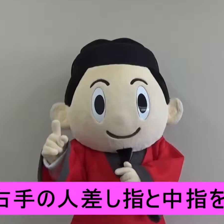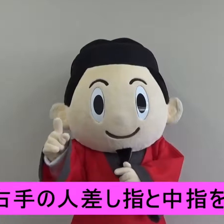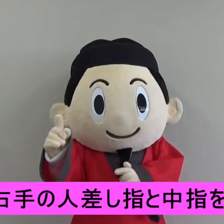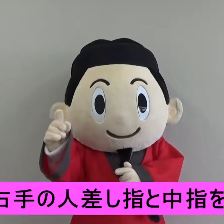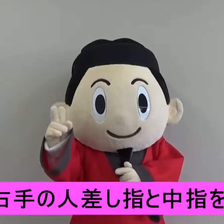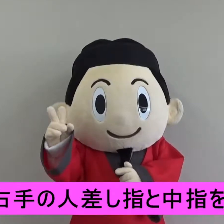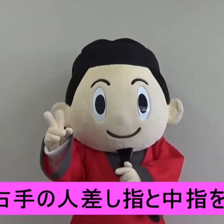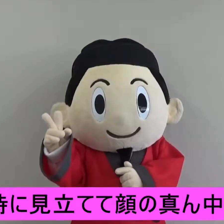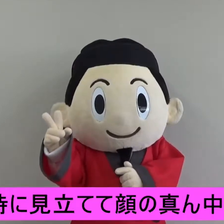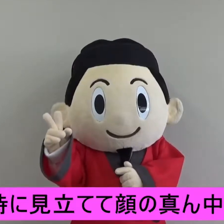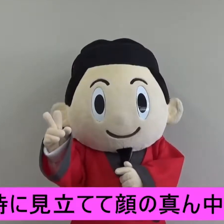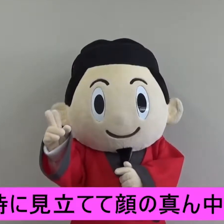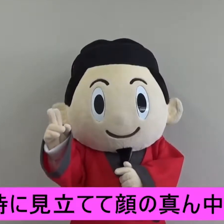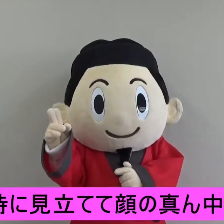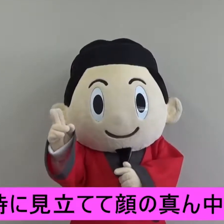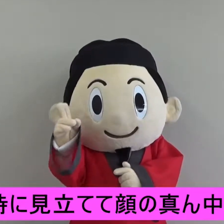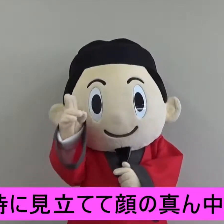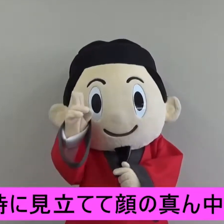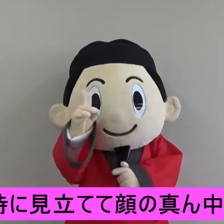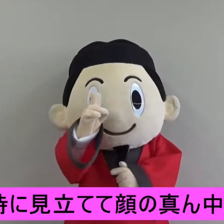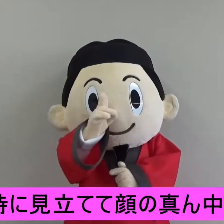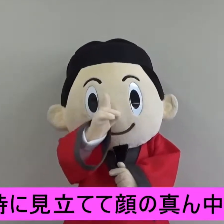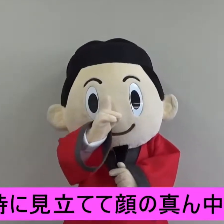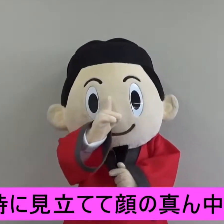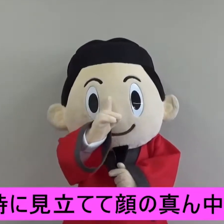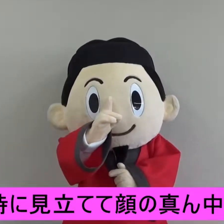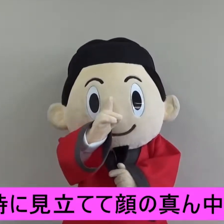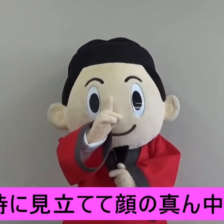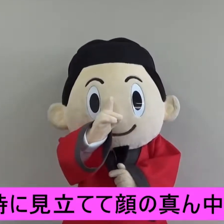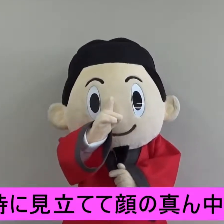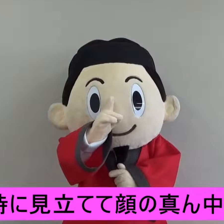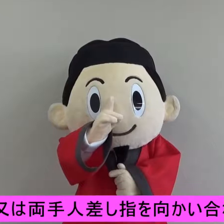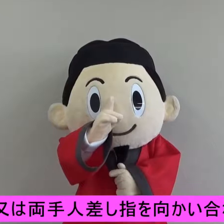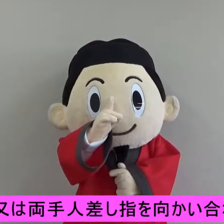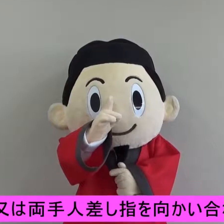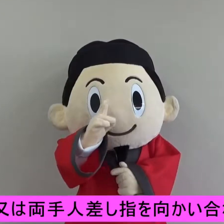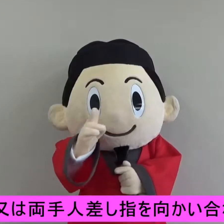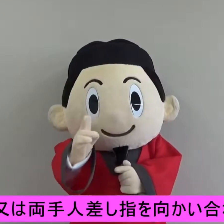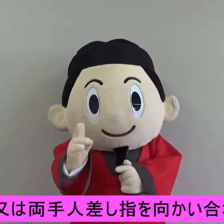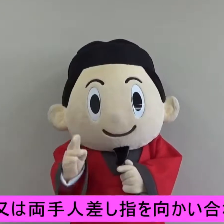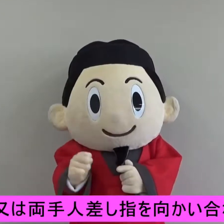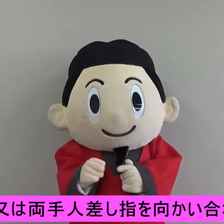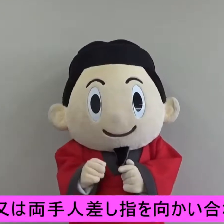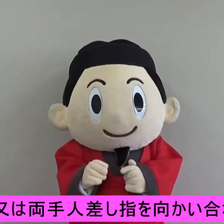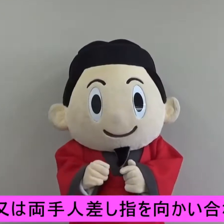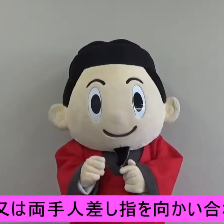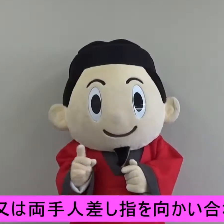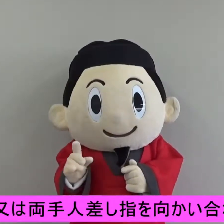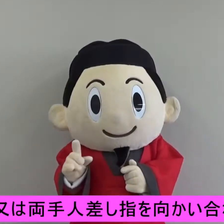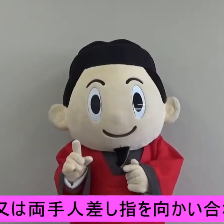を時計の12時に見立てて顔の真ん中に当てます。その後お尻または両手人差し